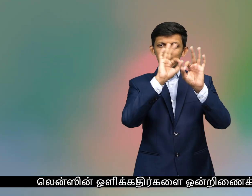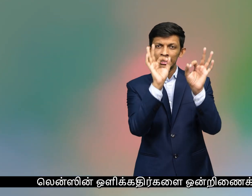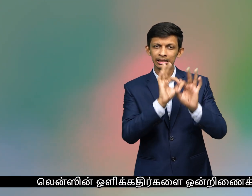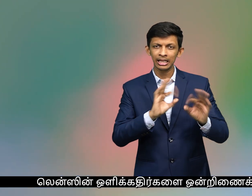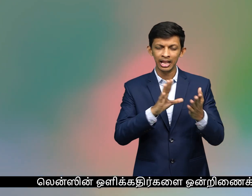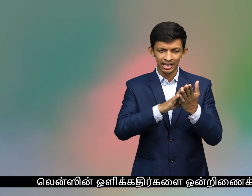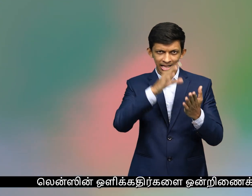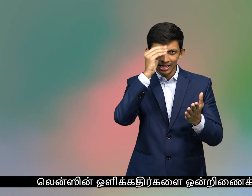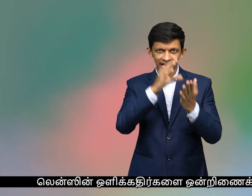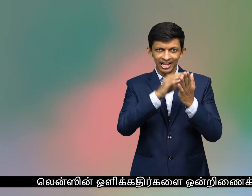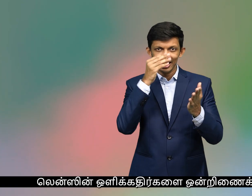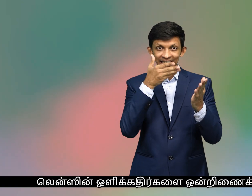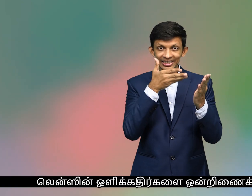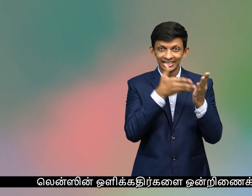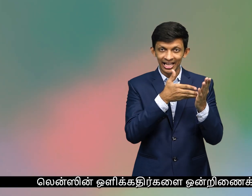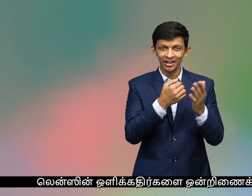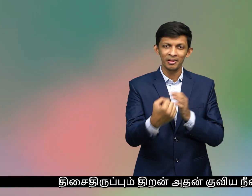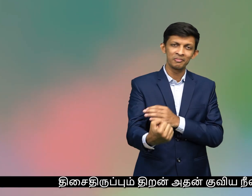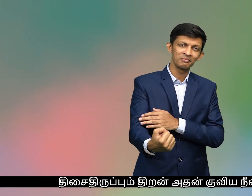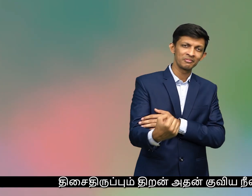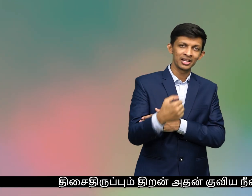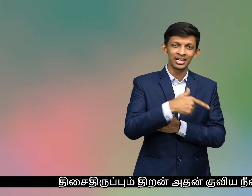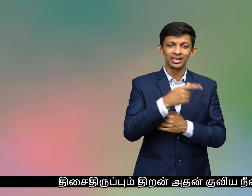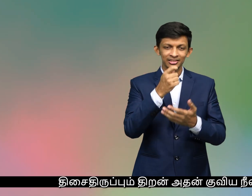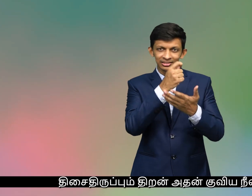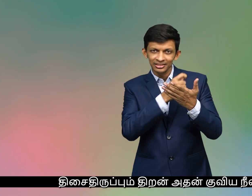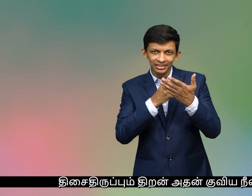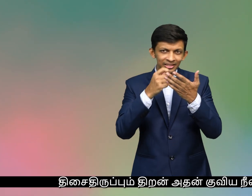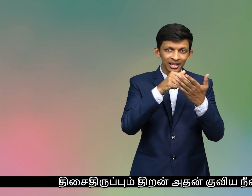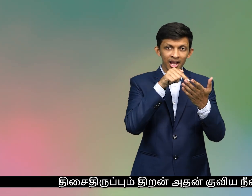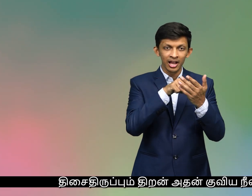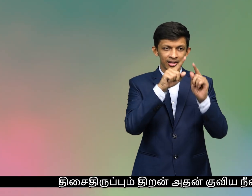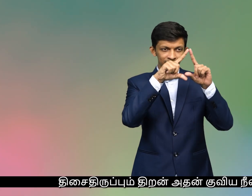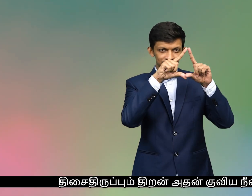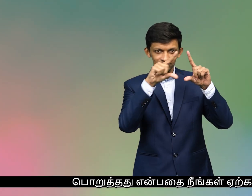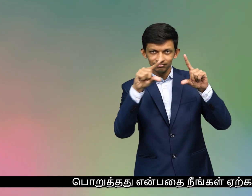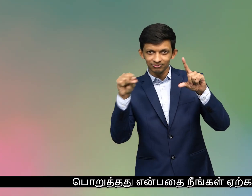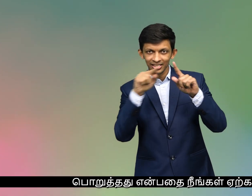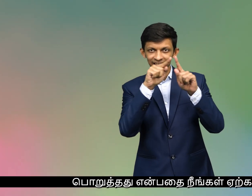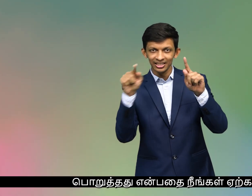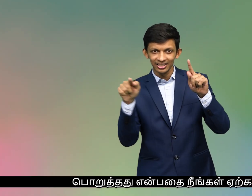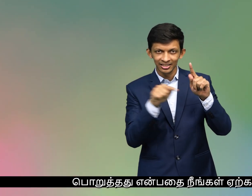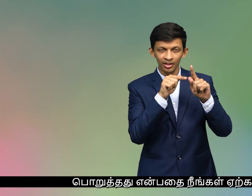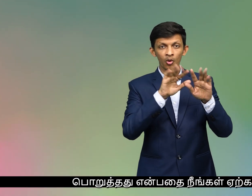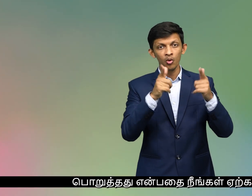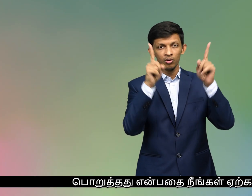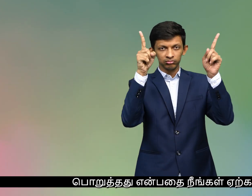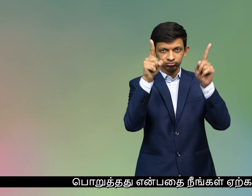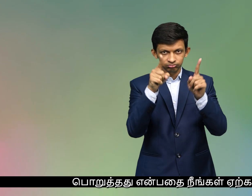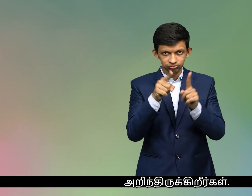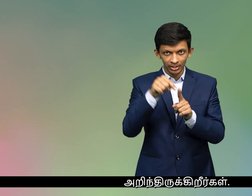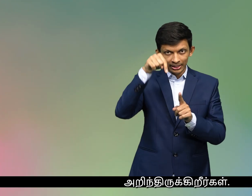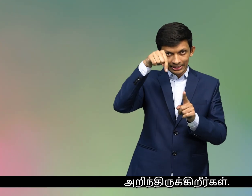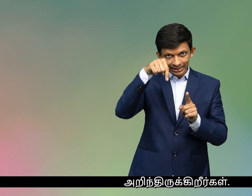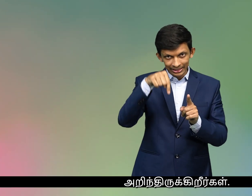வில்லையின் ஒளிக்கதிர்களை ஒன்றிணைக்கும் அல்லது திசை திருப்பும் திறன் அதன் குவிய நீளத்தை பொறுத்தது என்பதை நீங்கள்